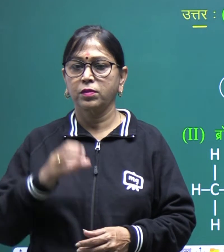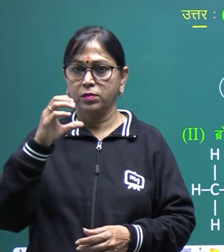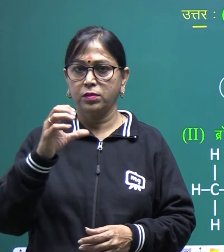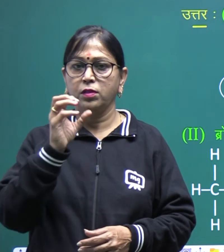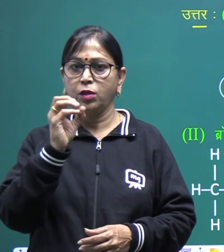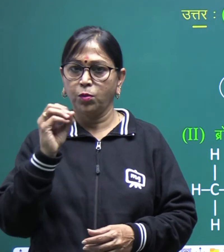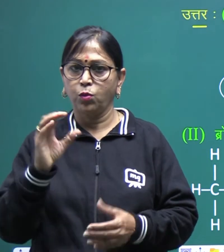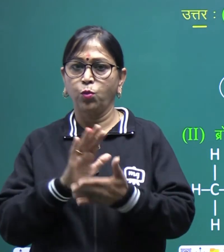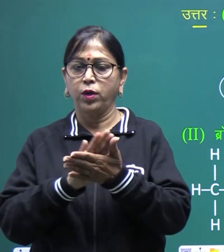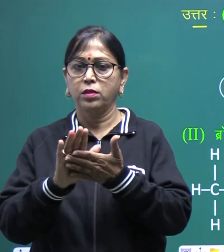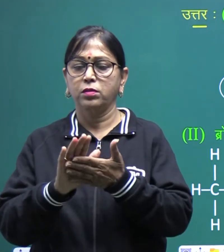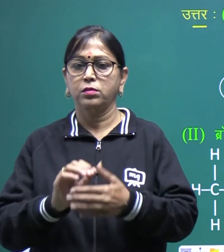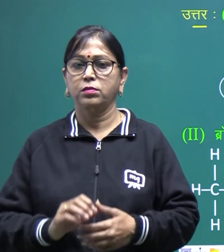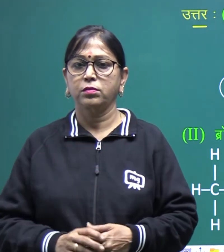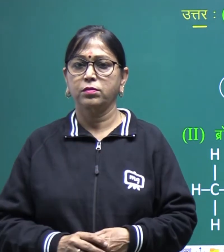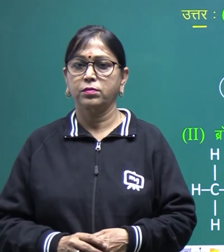COOH।